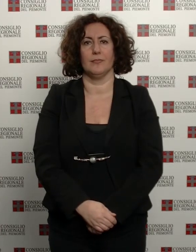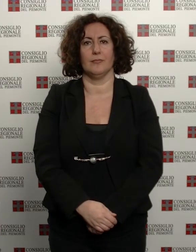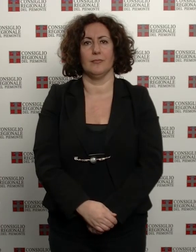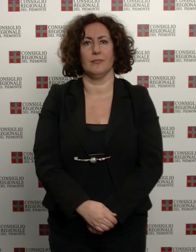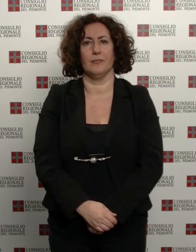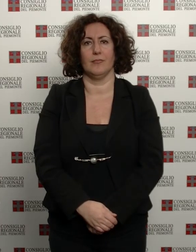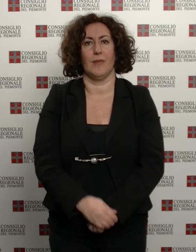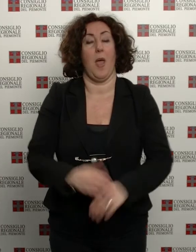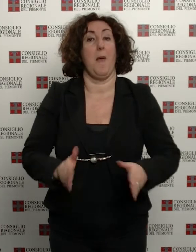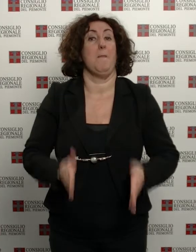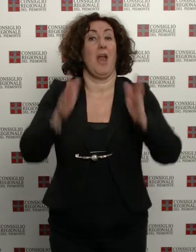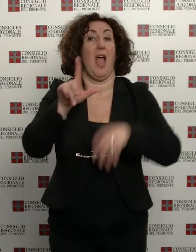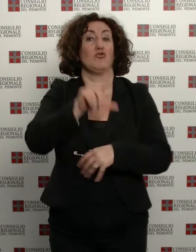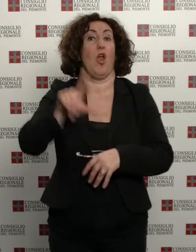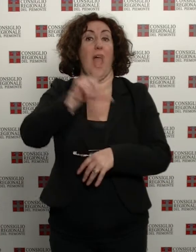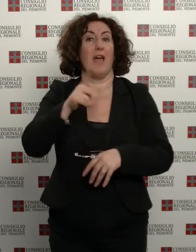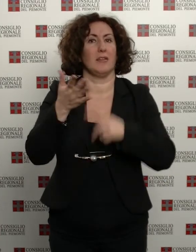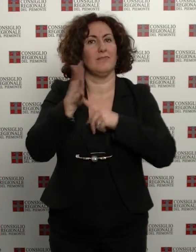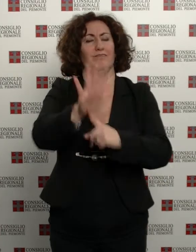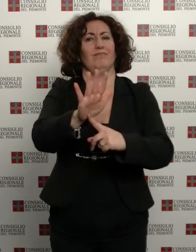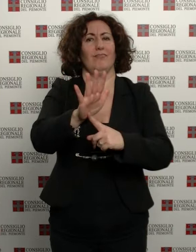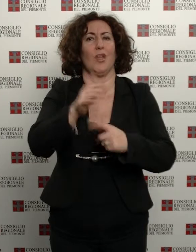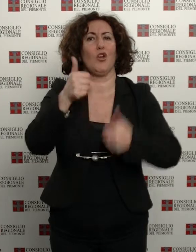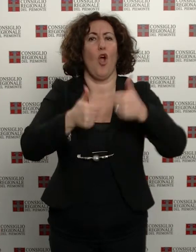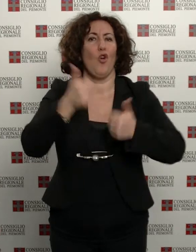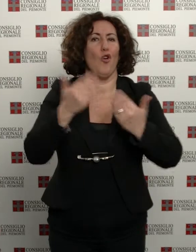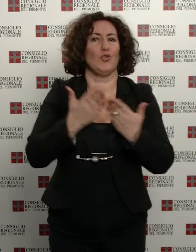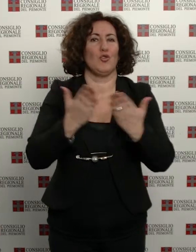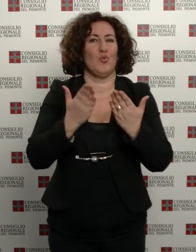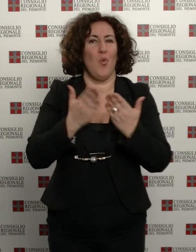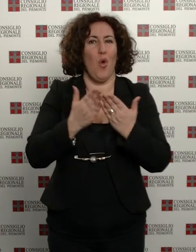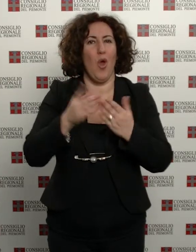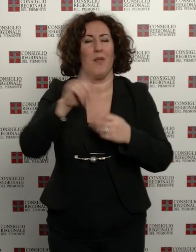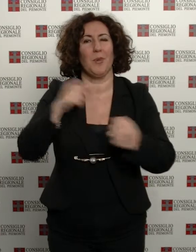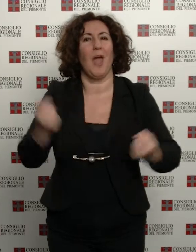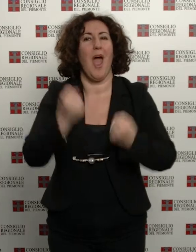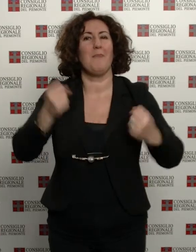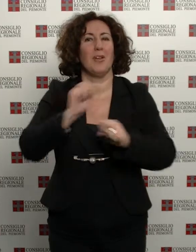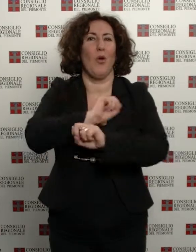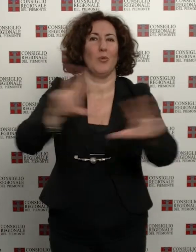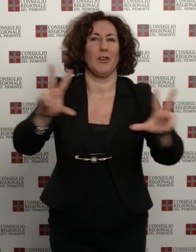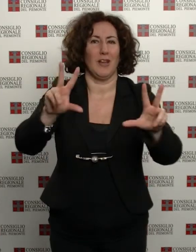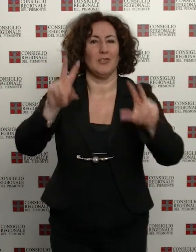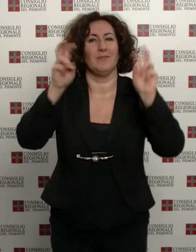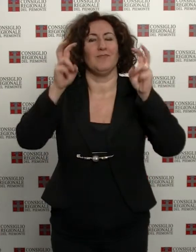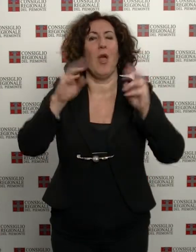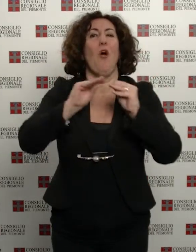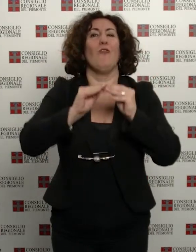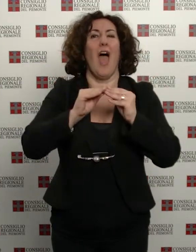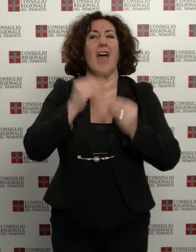si è svolta a Palazzo rasches la presentazione del concorso per le scuole e della campagna di comunicazione fate il nostro gioco